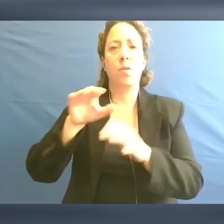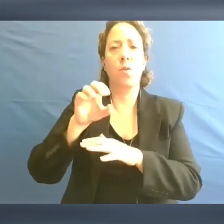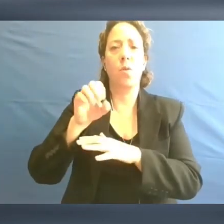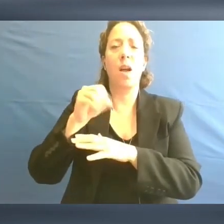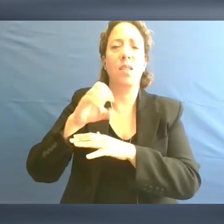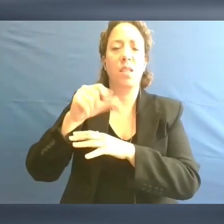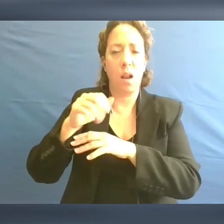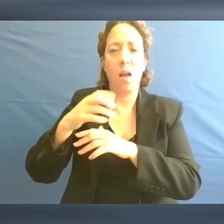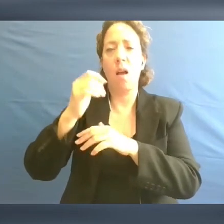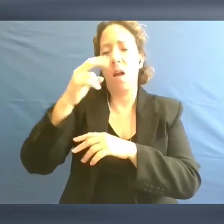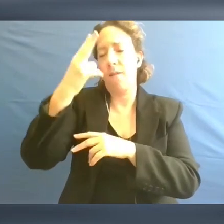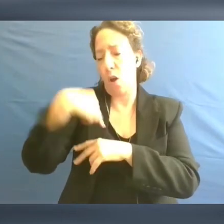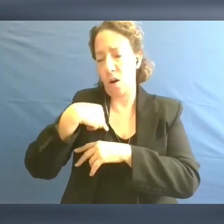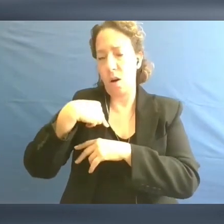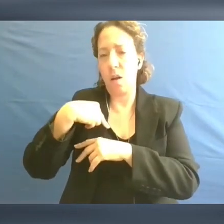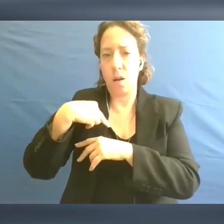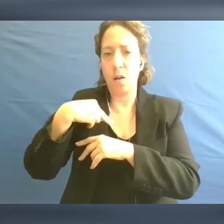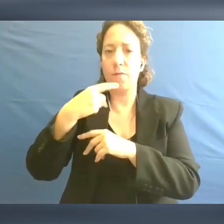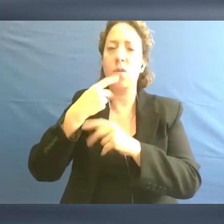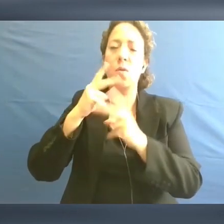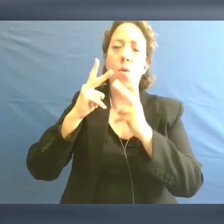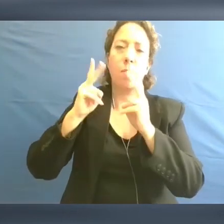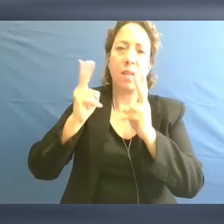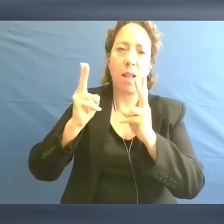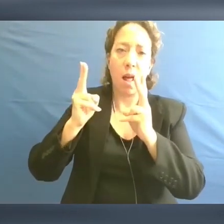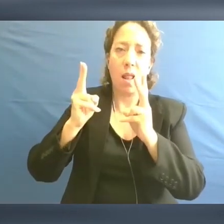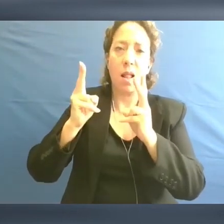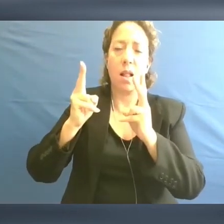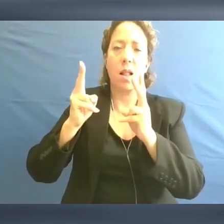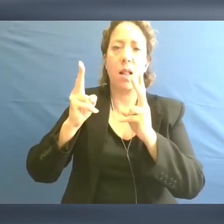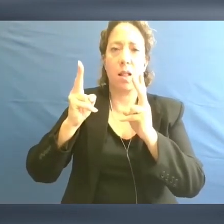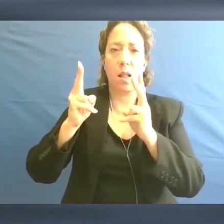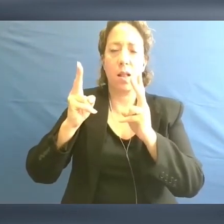Aveugles, donc l'hôpital